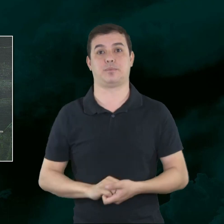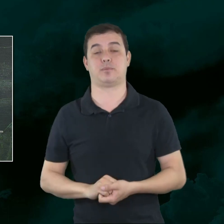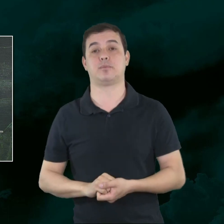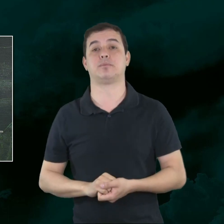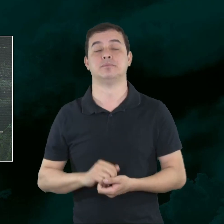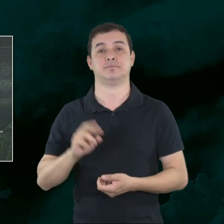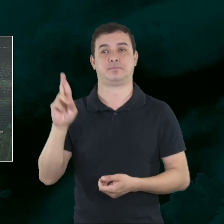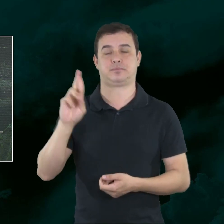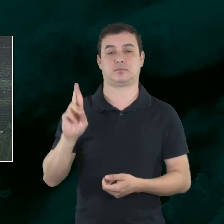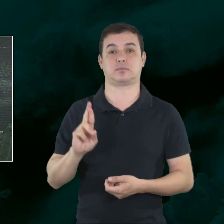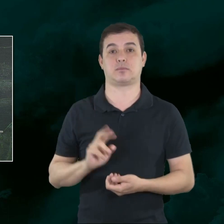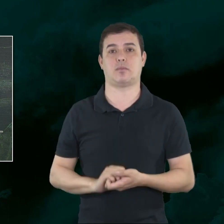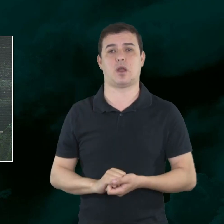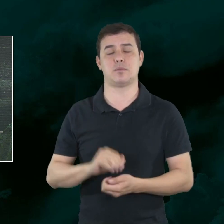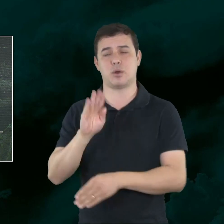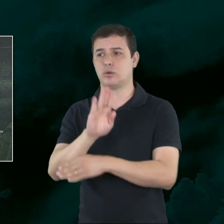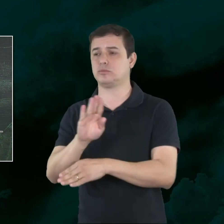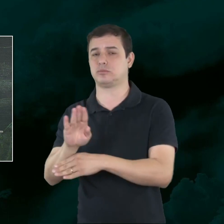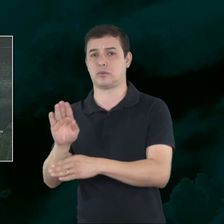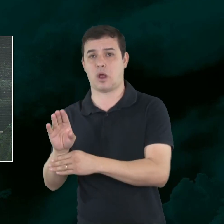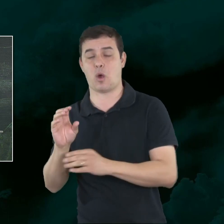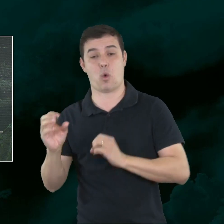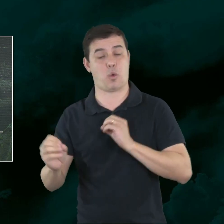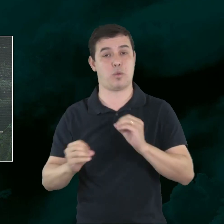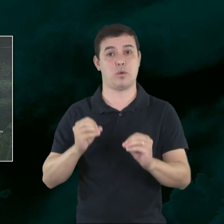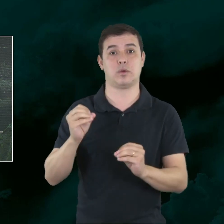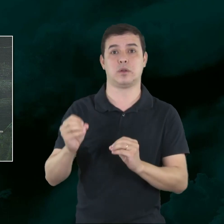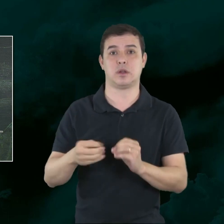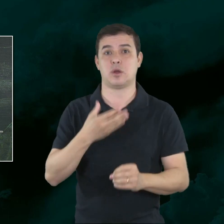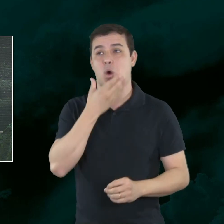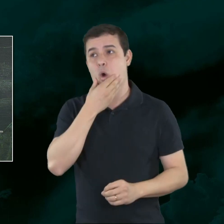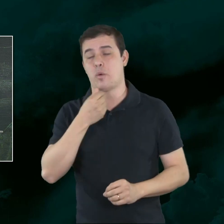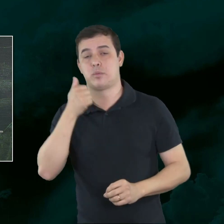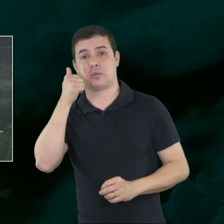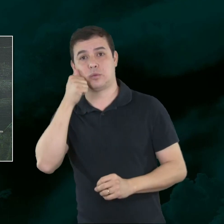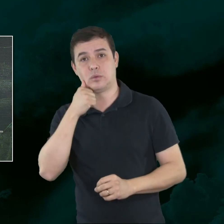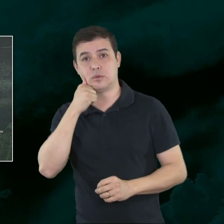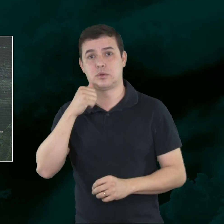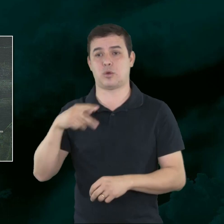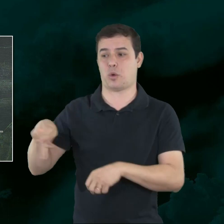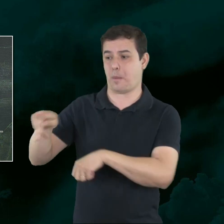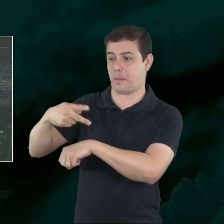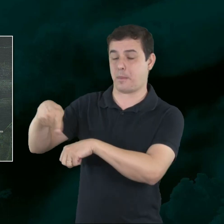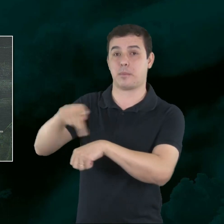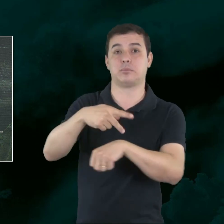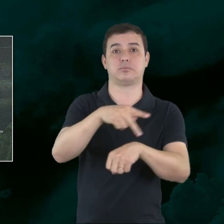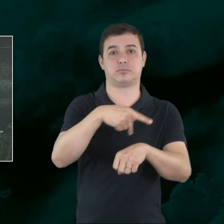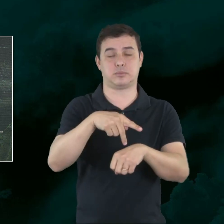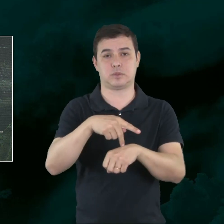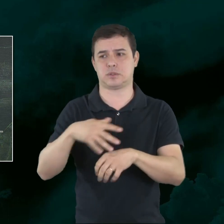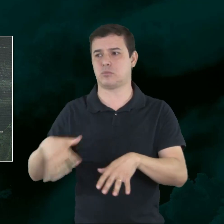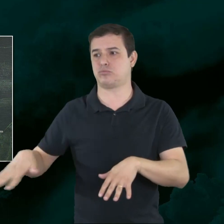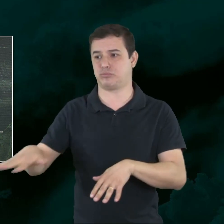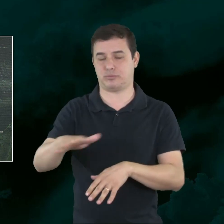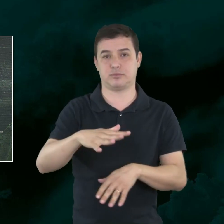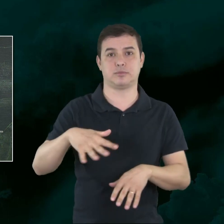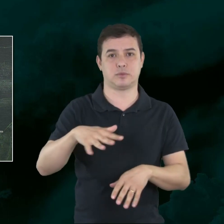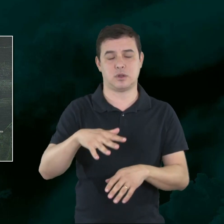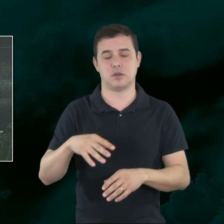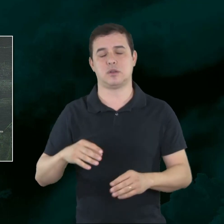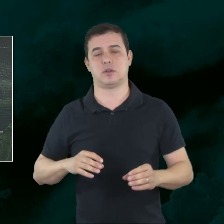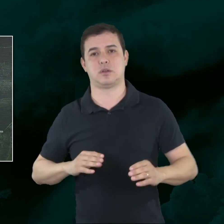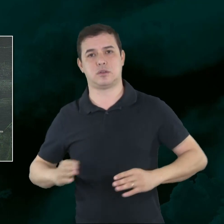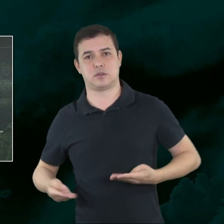ajudar os nossos obreiros que estão espalhados aí pelos continentes, outros continentes, pela obra do Senhor. E também não